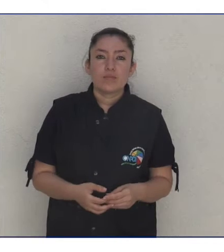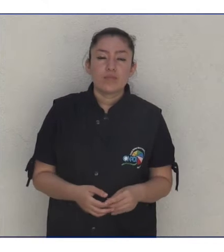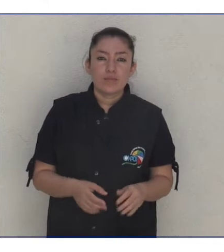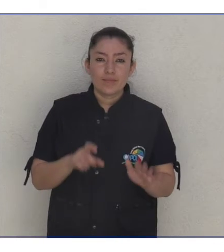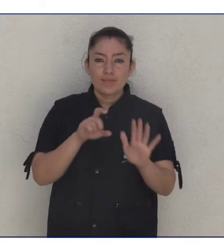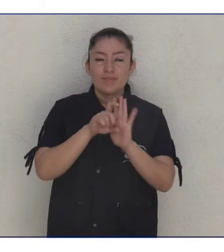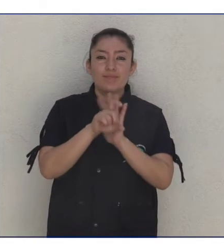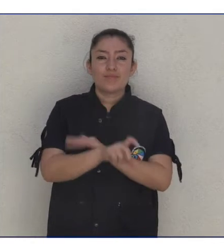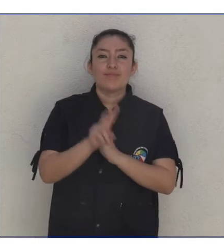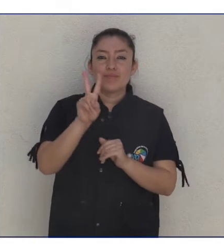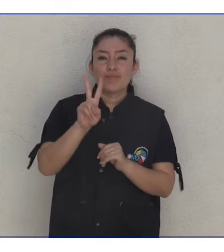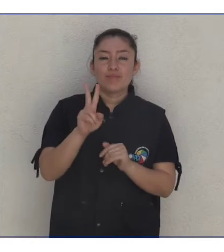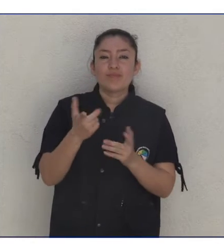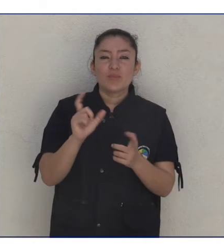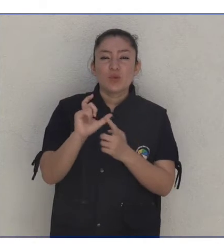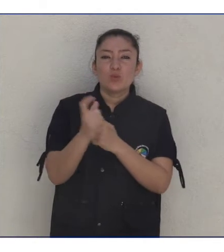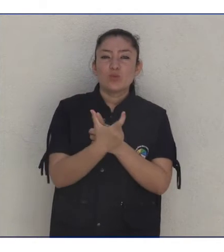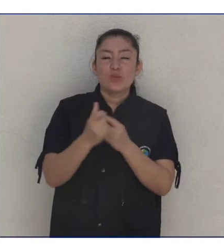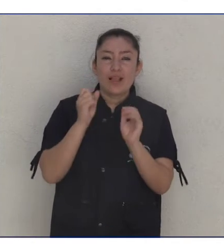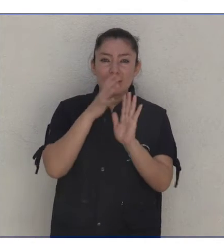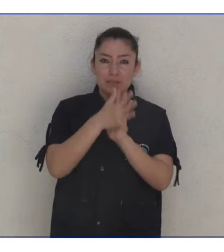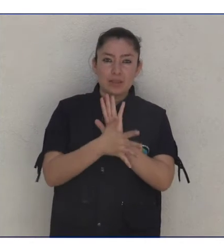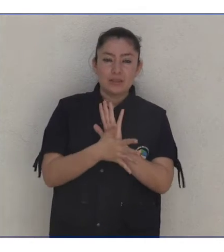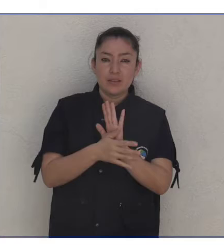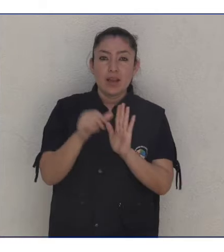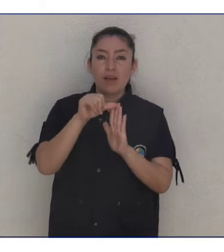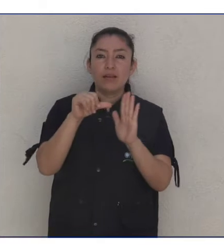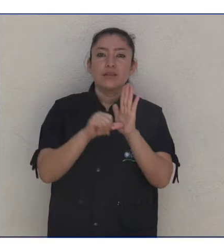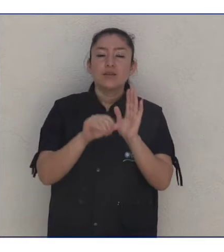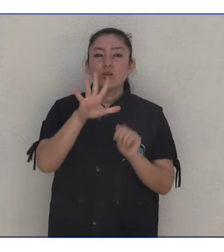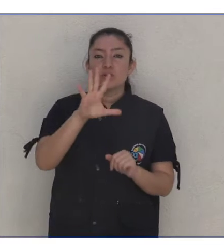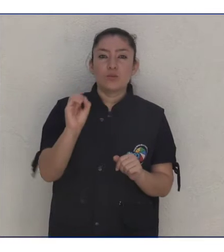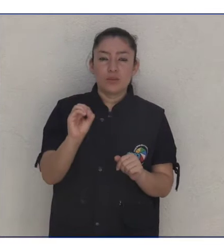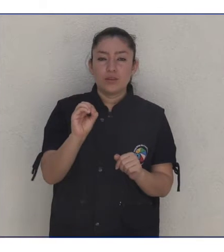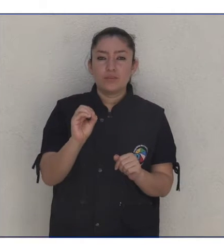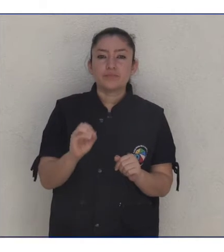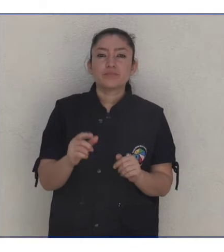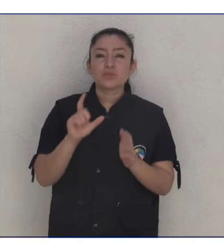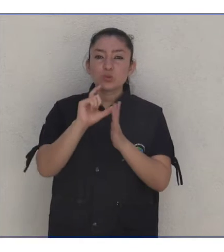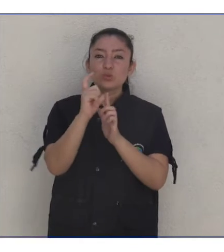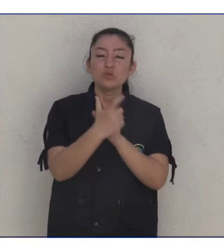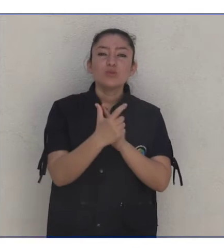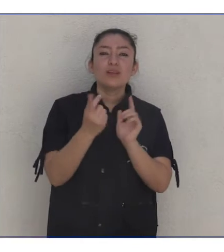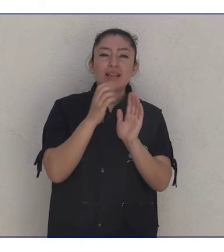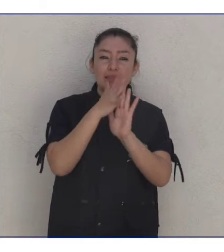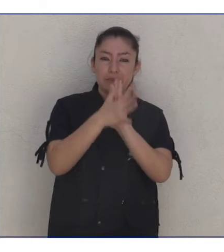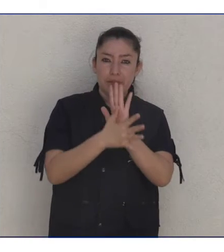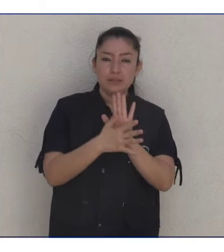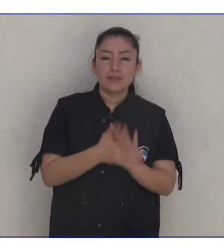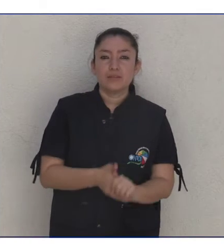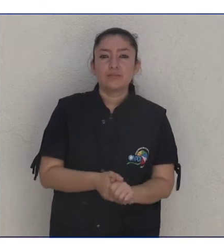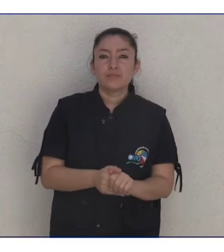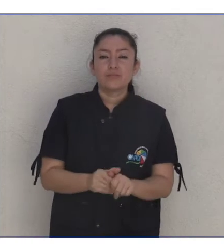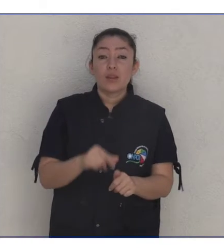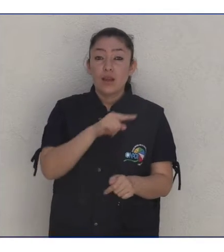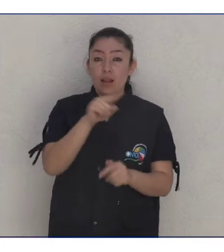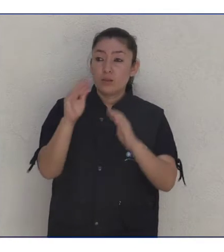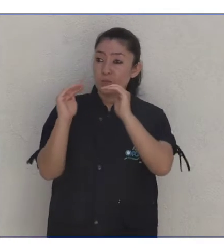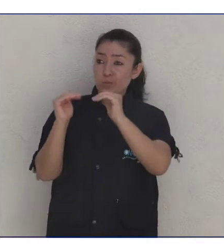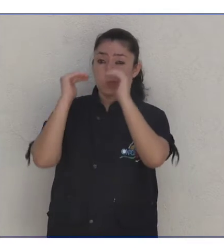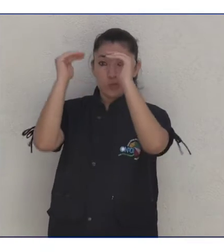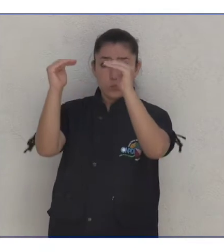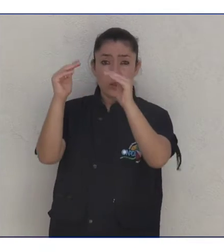Capítulo segundo. Cultura de la transparencia. Artículo 50. Cultura de la transparencia. Las